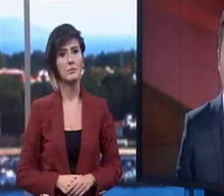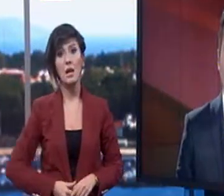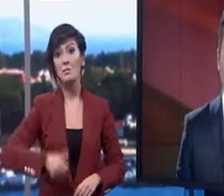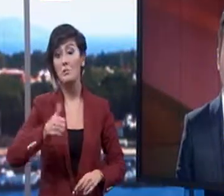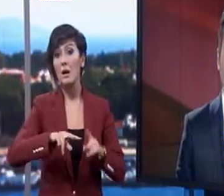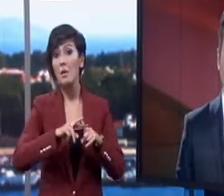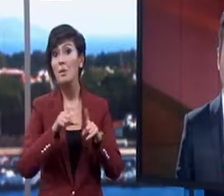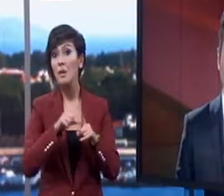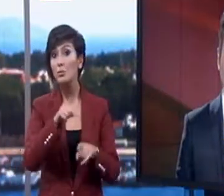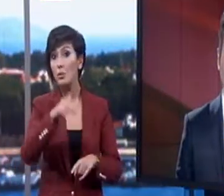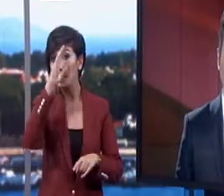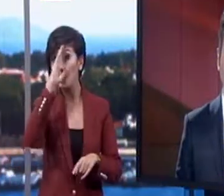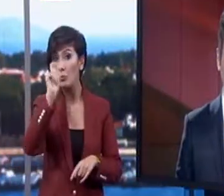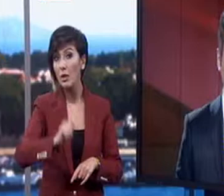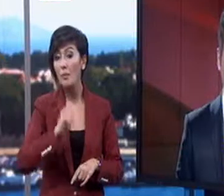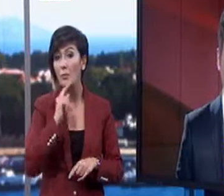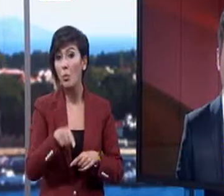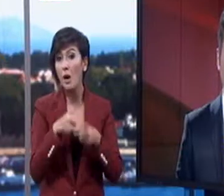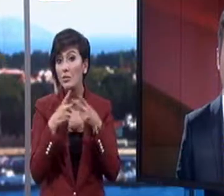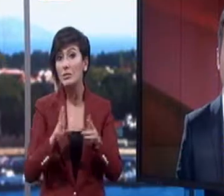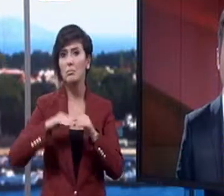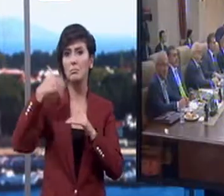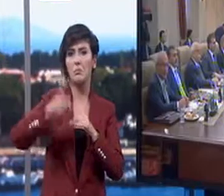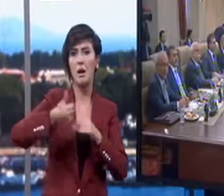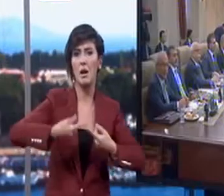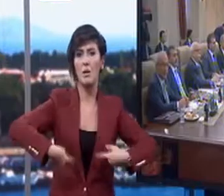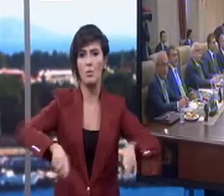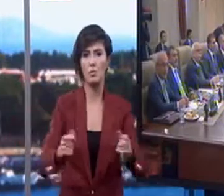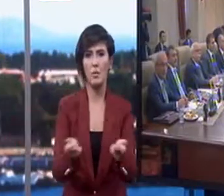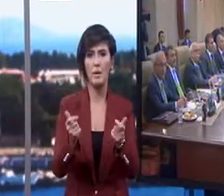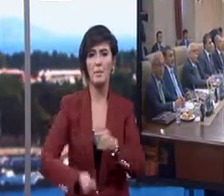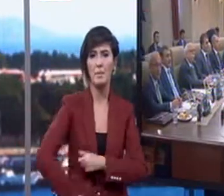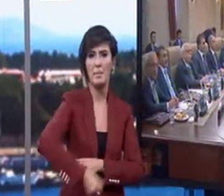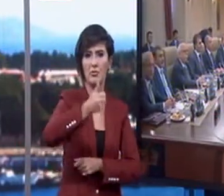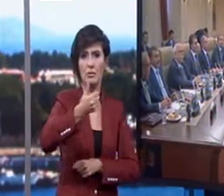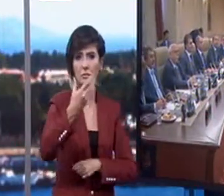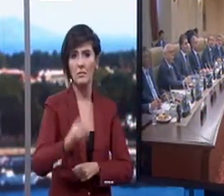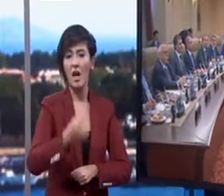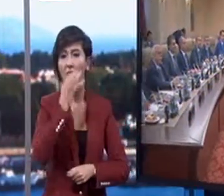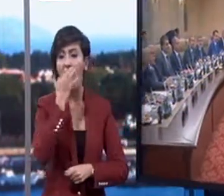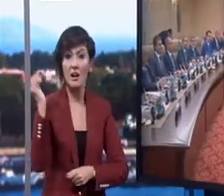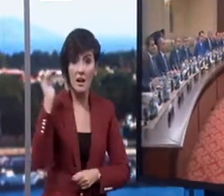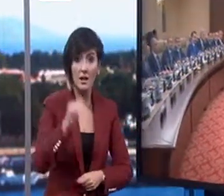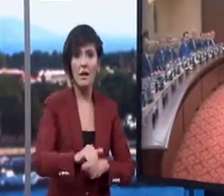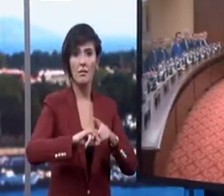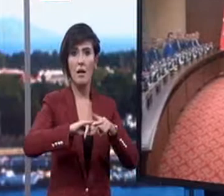Başbakan Ahmet Davutoğlu İstanbul'da yaptığı bu açıklamanın ardından Bakanlar Kurulu toplantısına başkanlık etmek üzere Ankara'ya geldi.